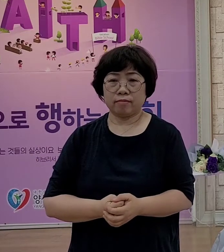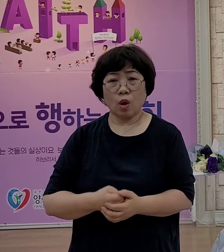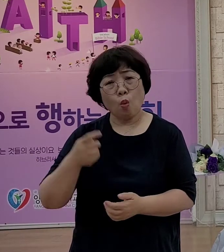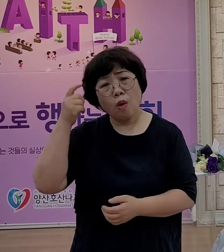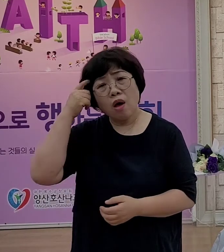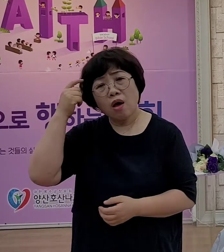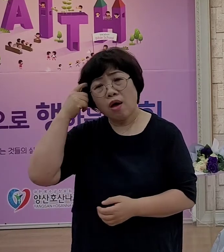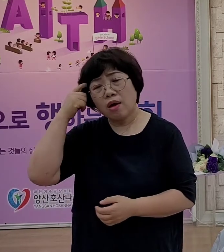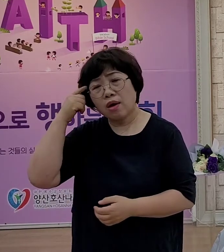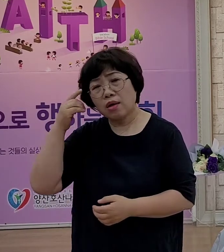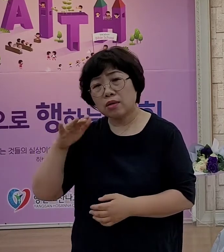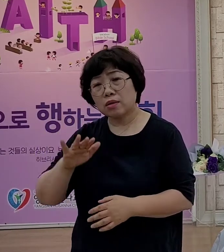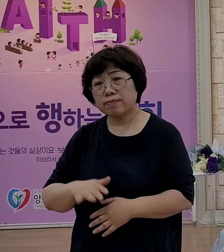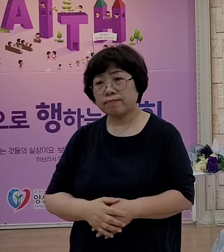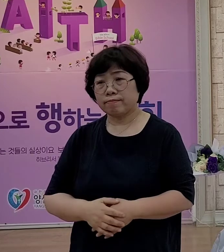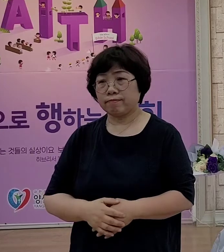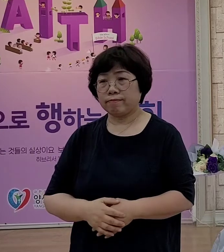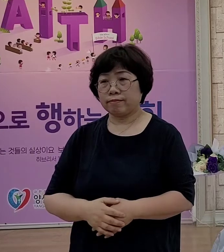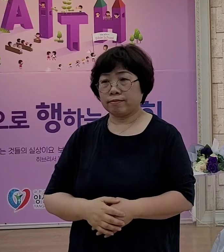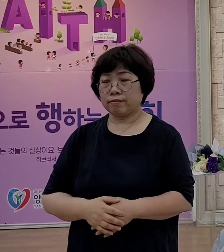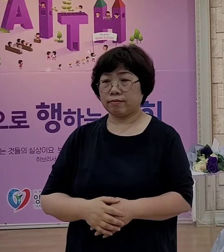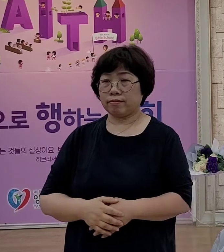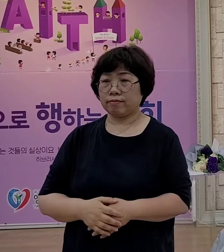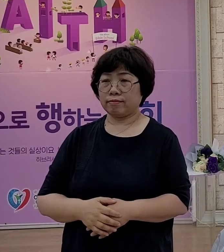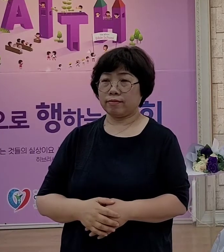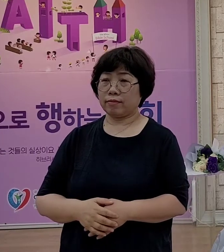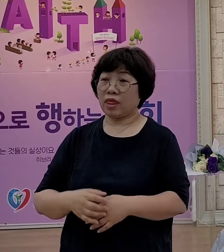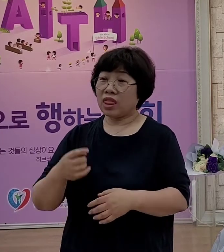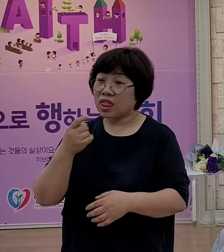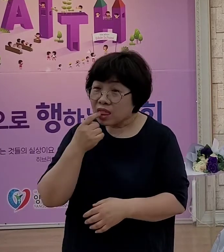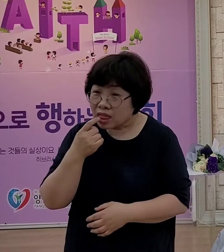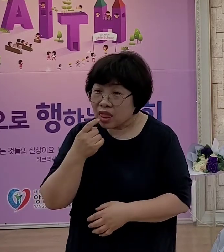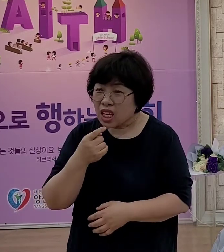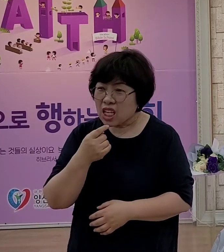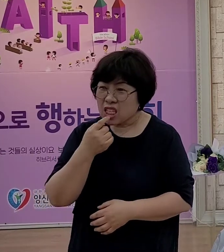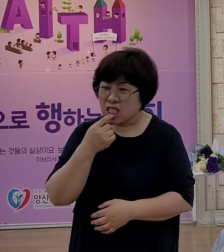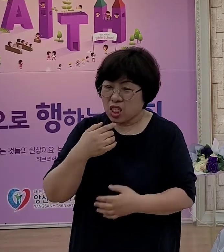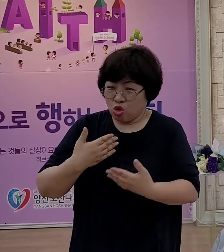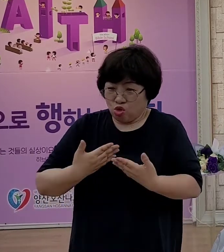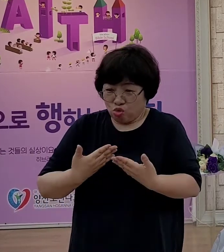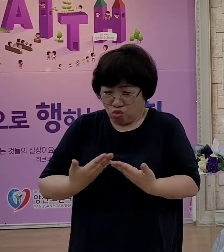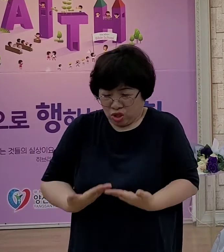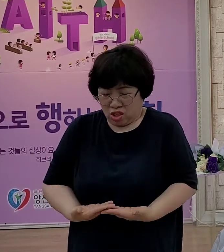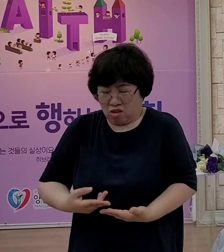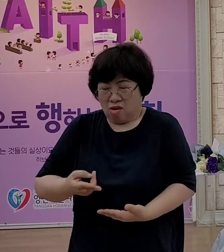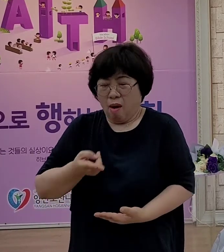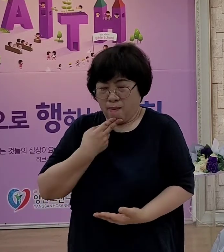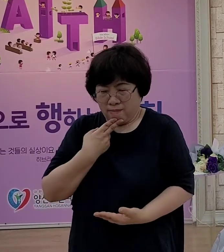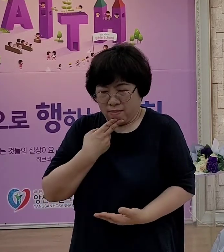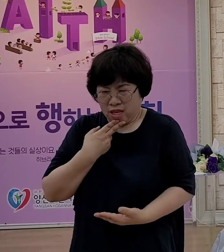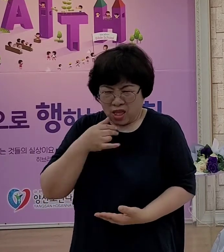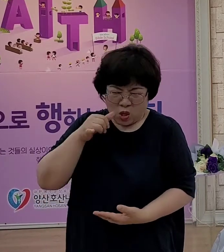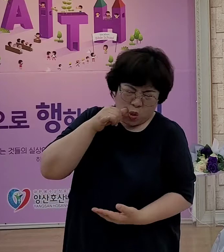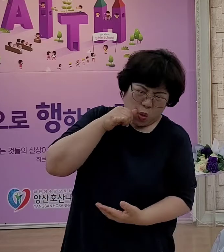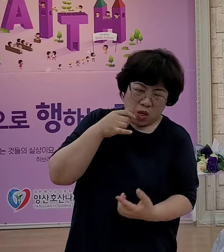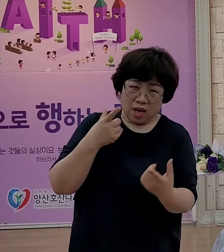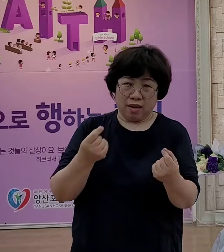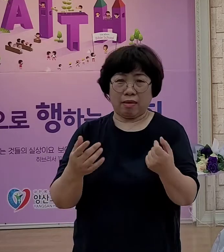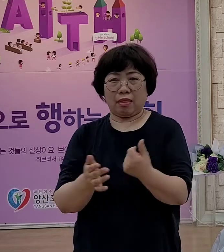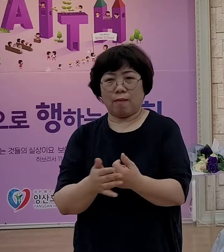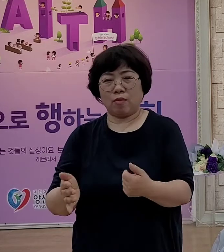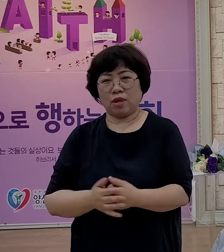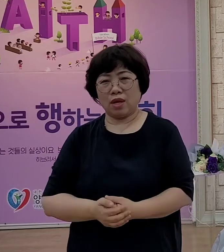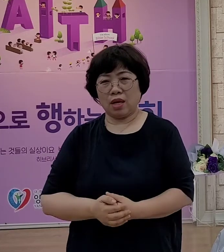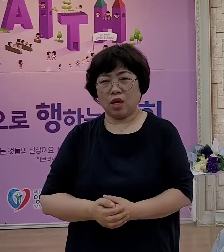왜죠? 오늘 본문에 아까 그러지 않습니까? 혀가 쉬지 아니하는 독이다. 쉬지